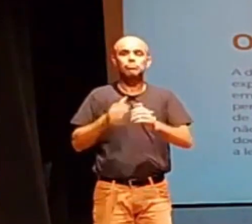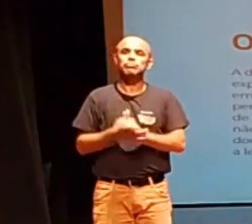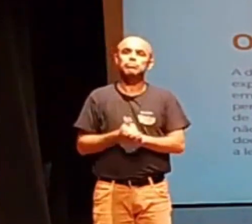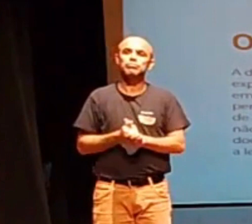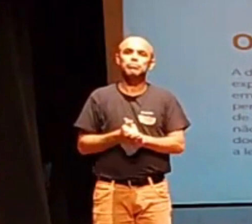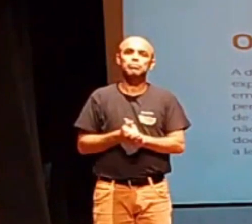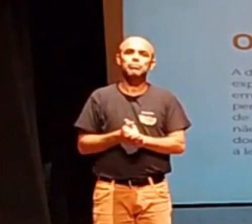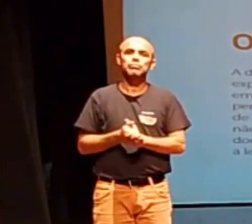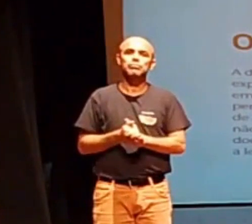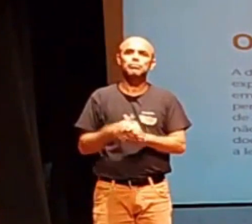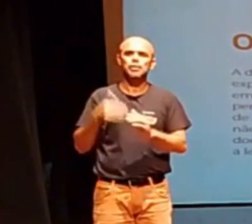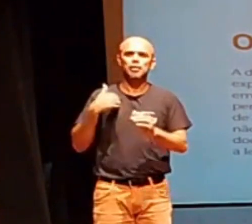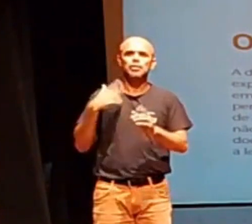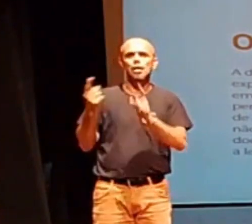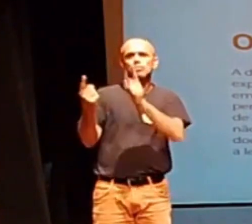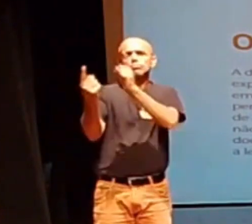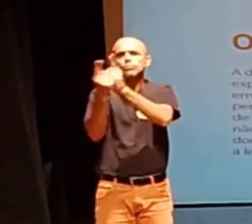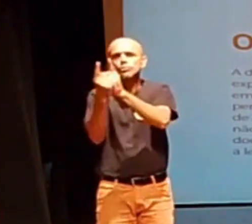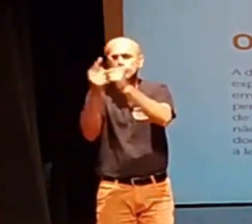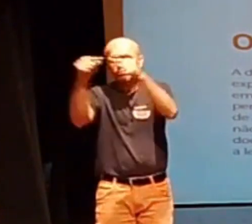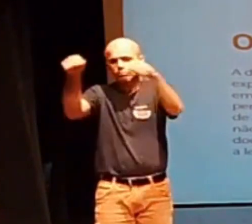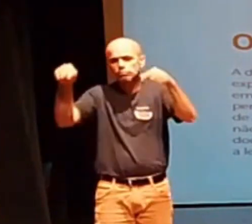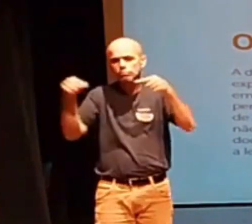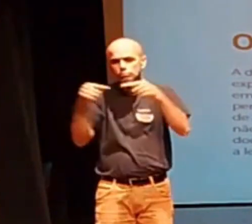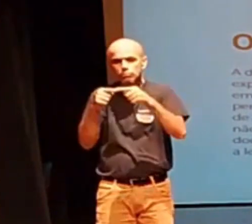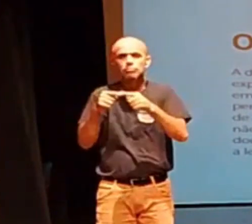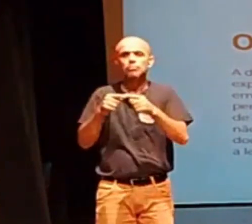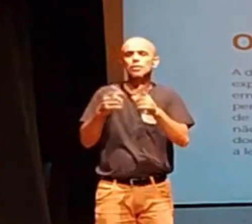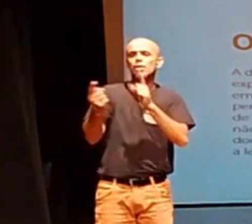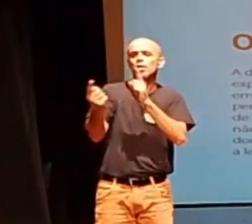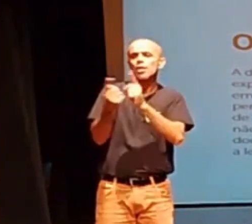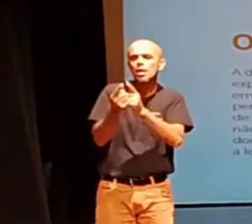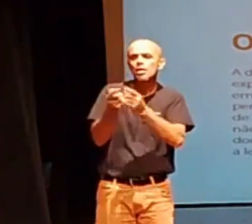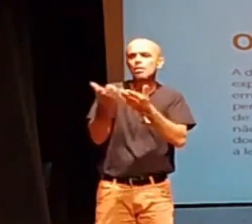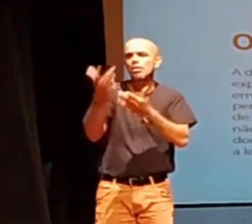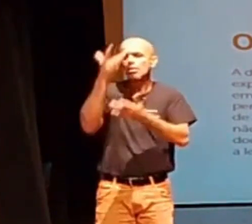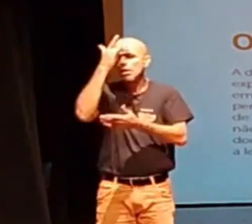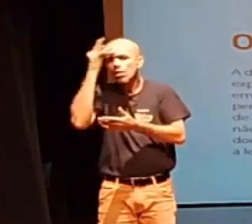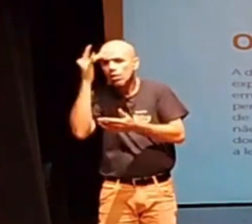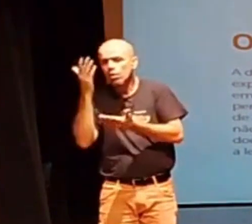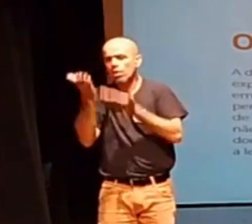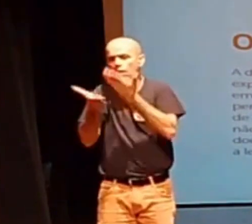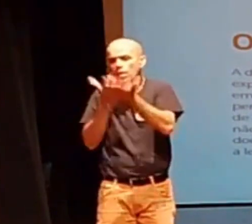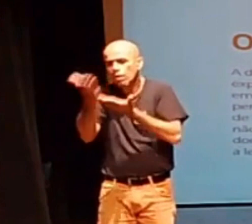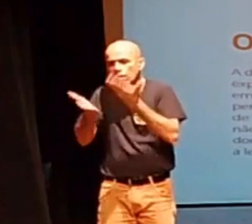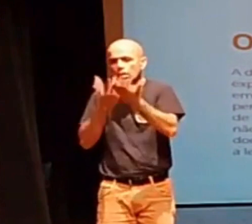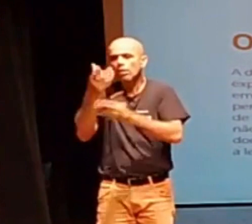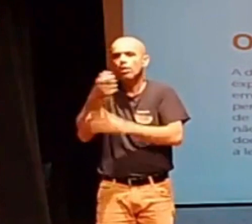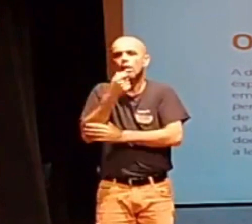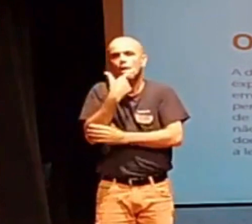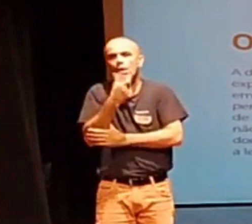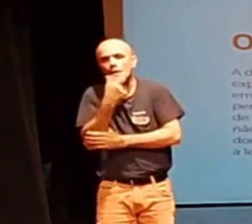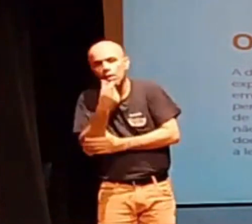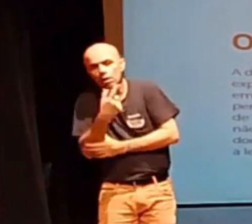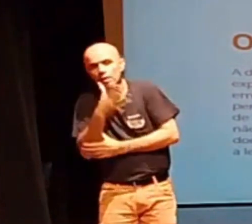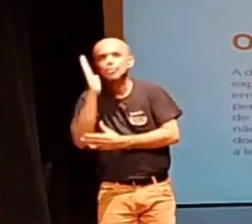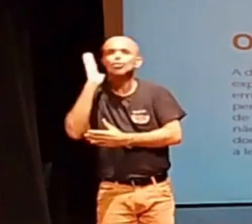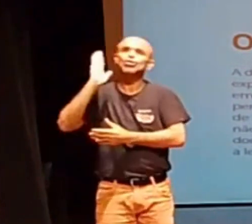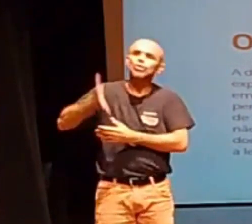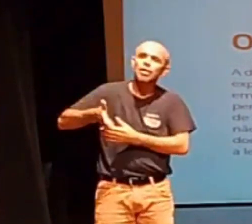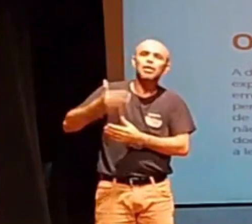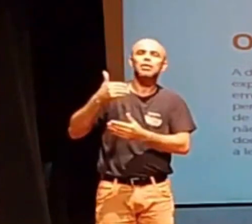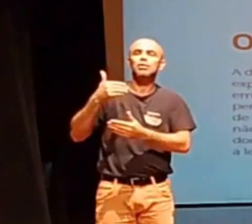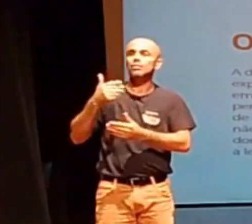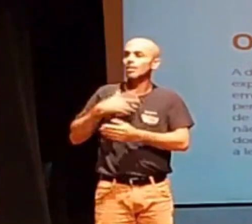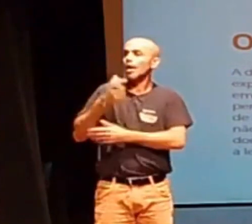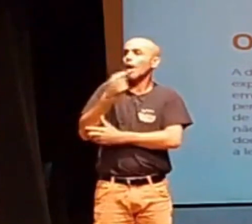recebe no consultório, na clínica, diariamente, pessoas que já começaram um tratamento medicamentoso. Ah, nossa, mas